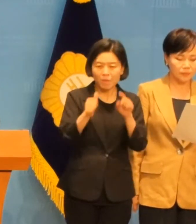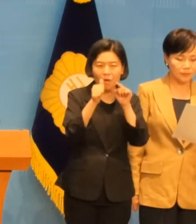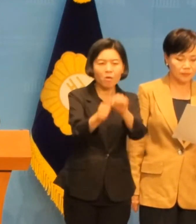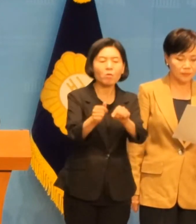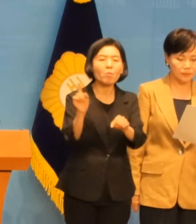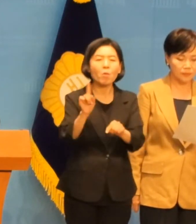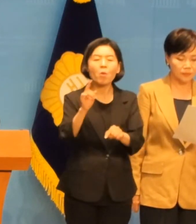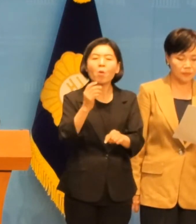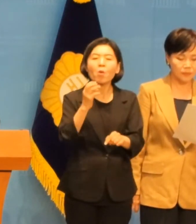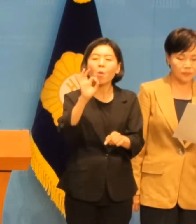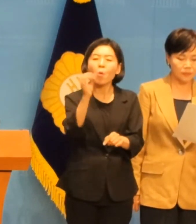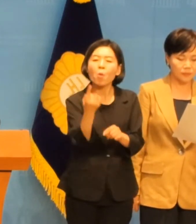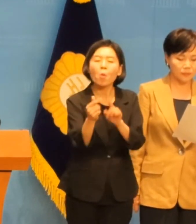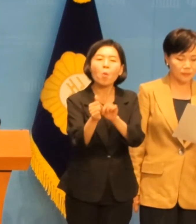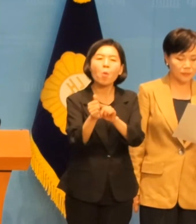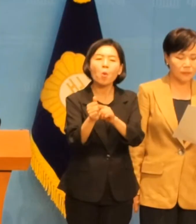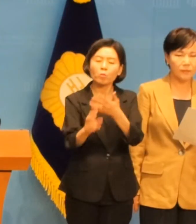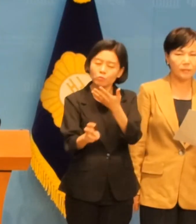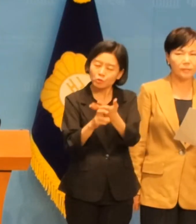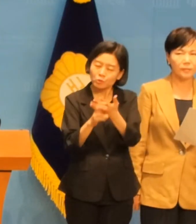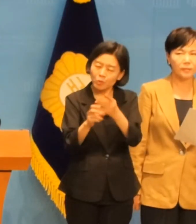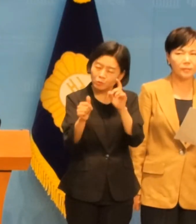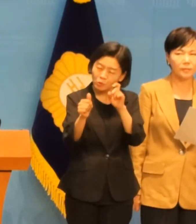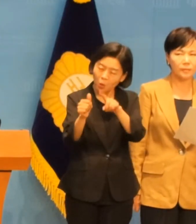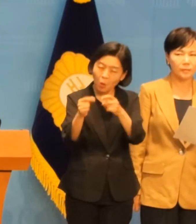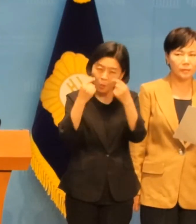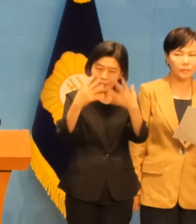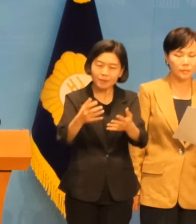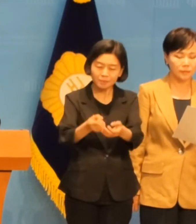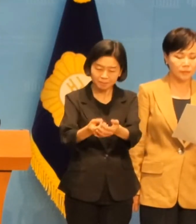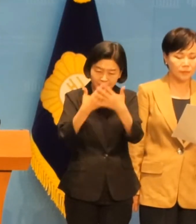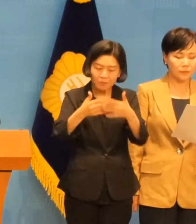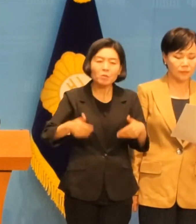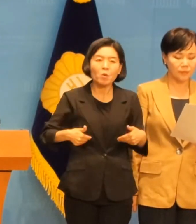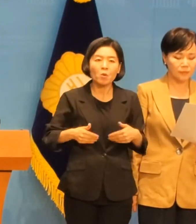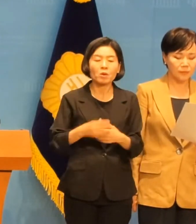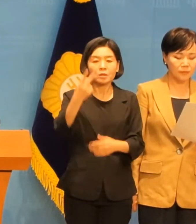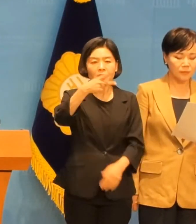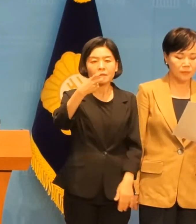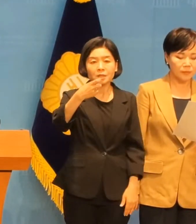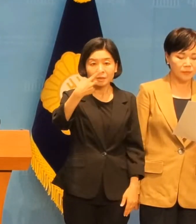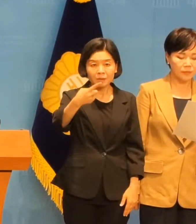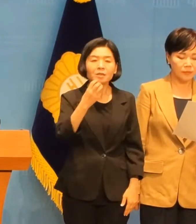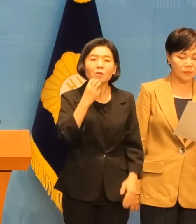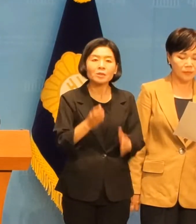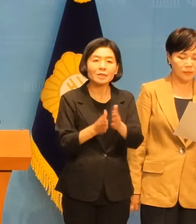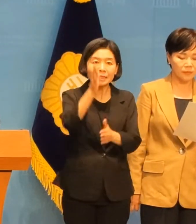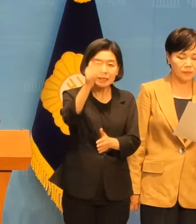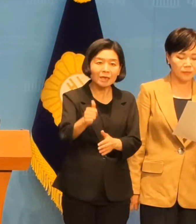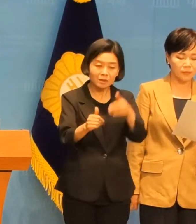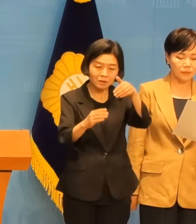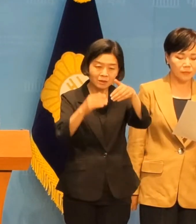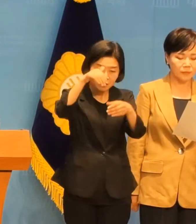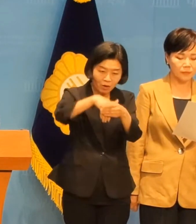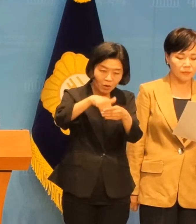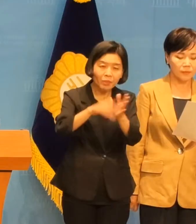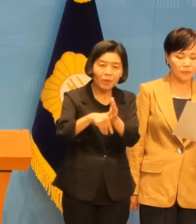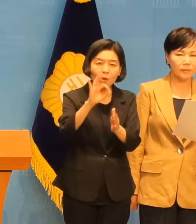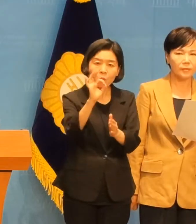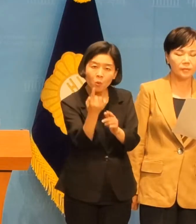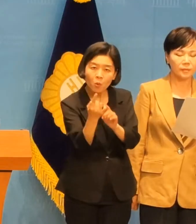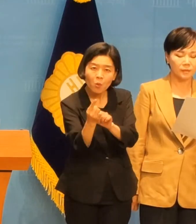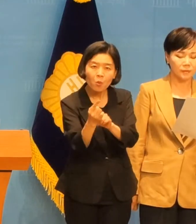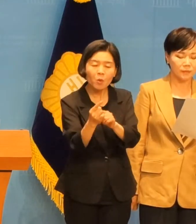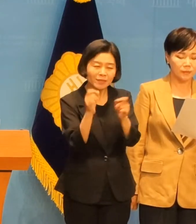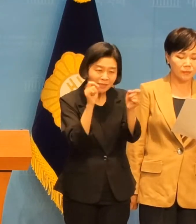의혹 진상을 반드시 밝혀야 합니다. 2021년 서울시장 보궐선거 과정에서 오세훈 시장과